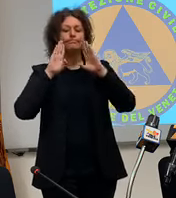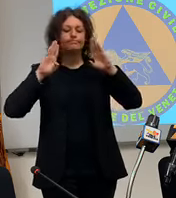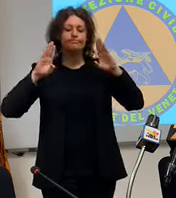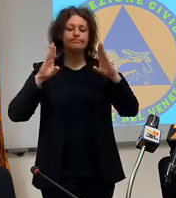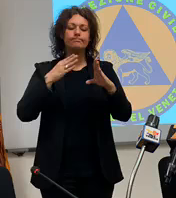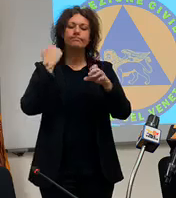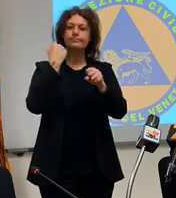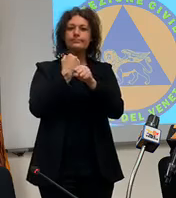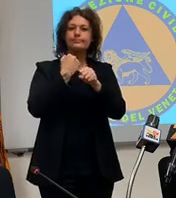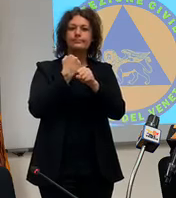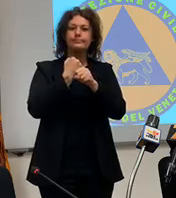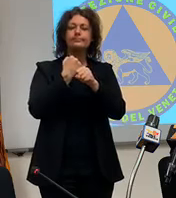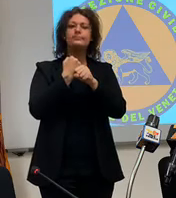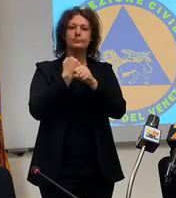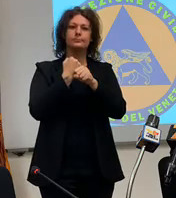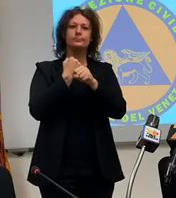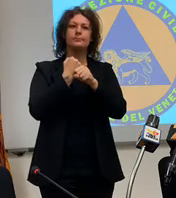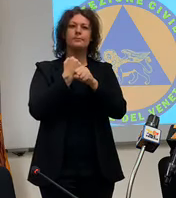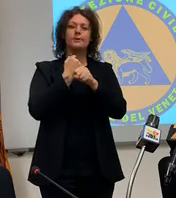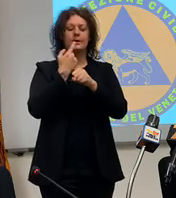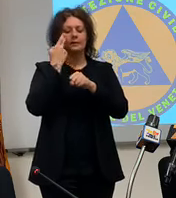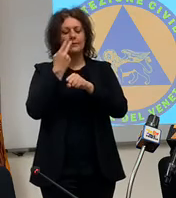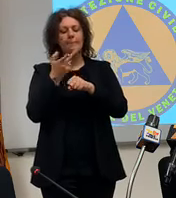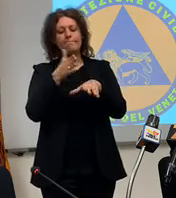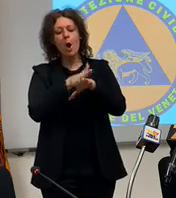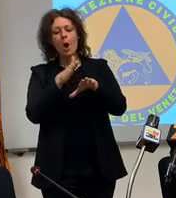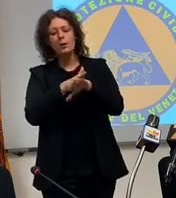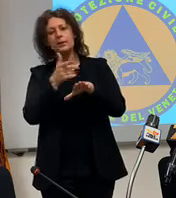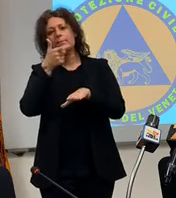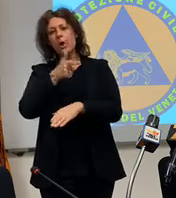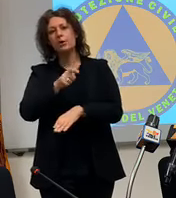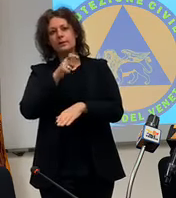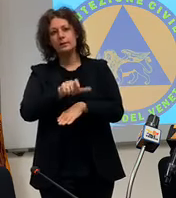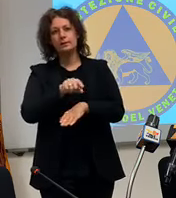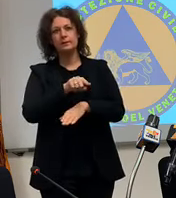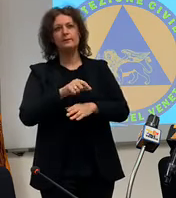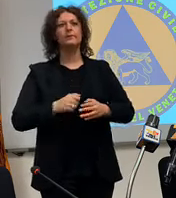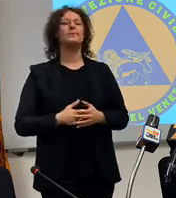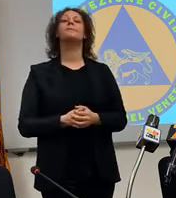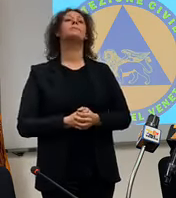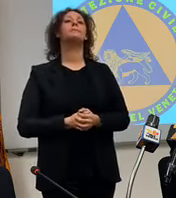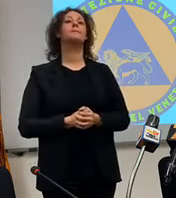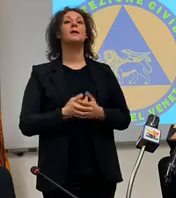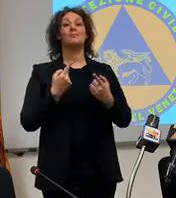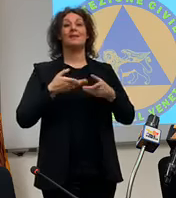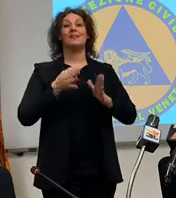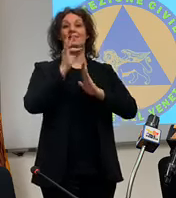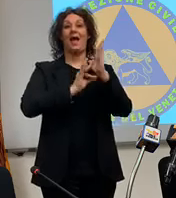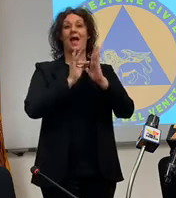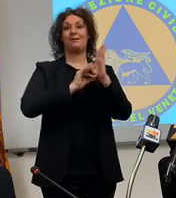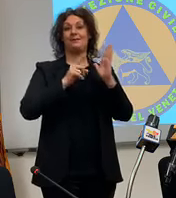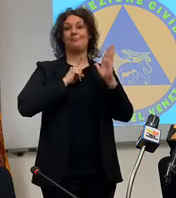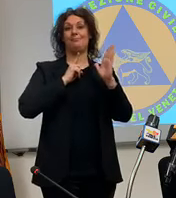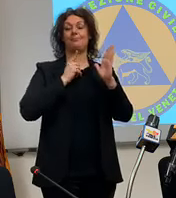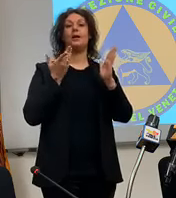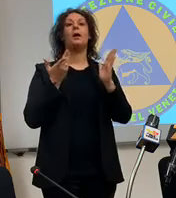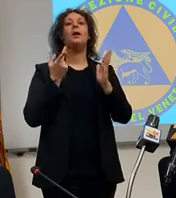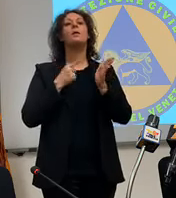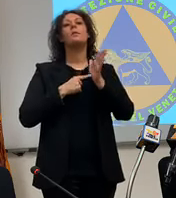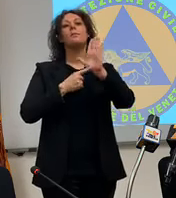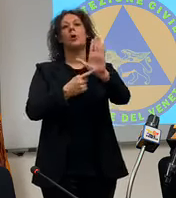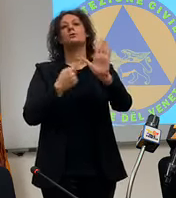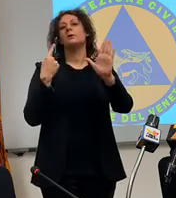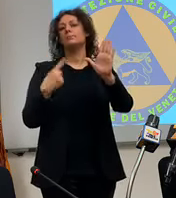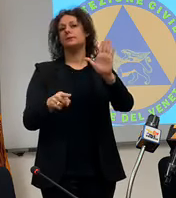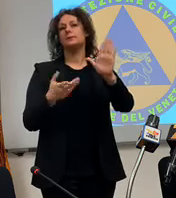ad analizzare queste queste cause di morte noi possiamo dire quello che abbiamo rilevato cioè che a fronte di una